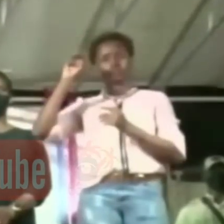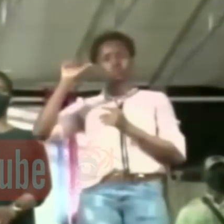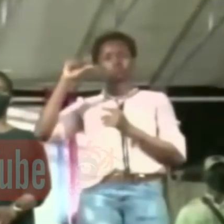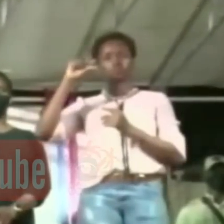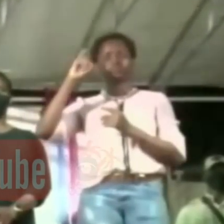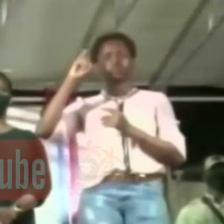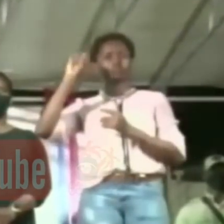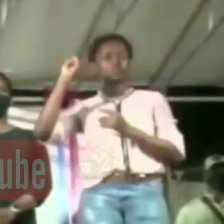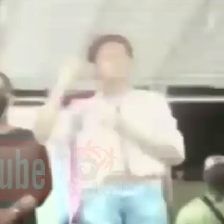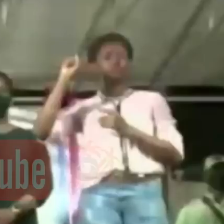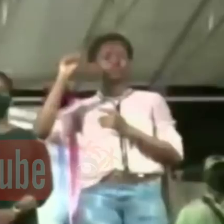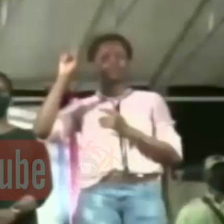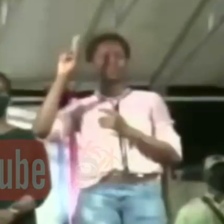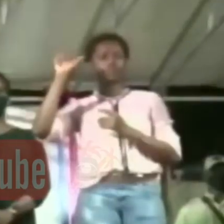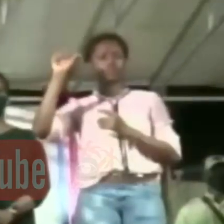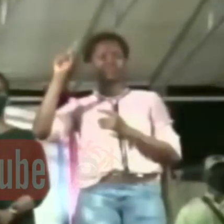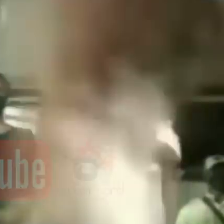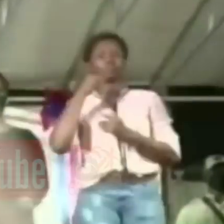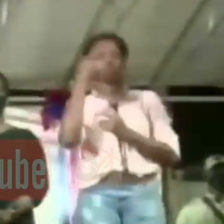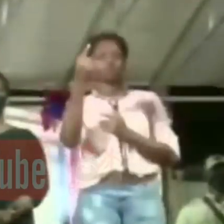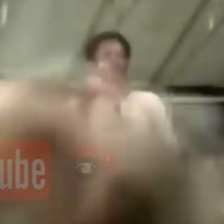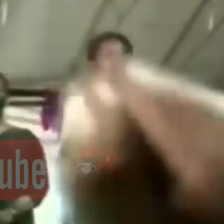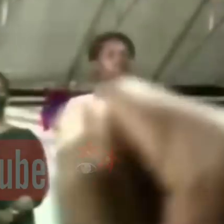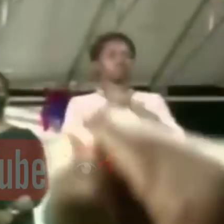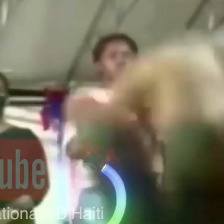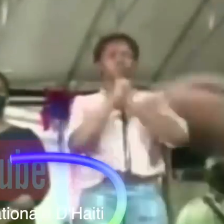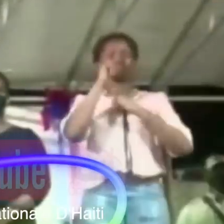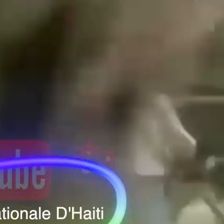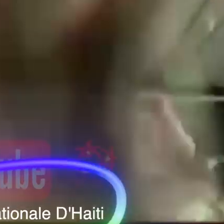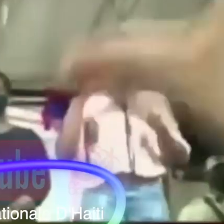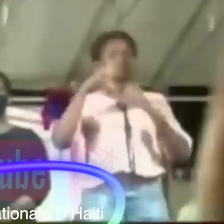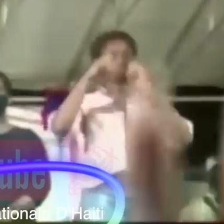35 ans, Jérémie va dire qu'on courant 24 sur 24.